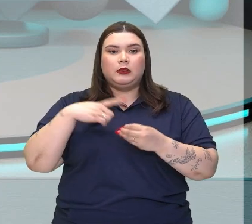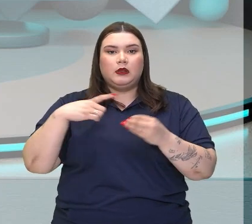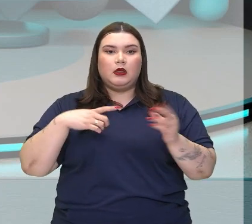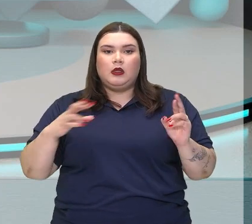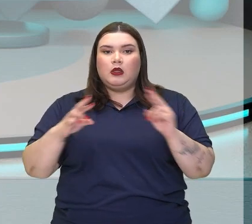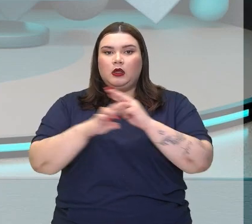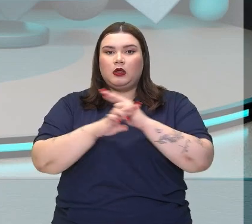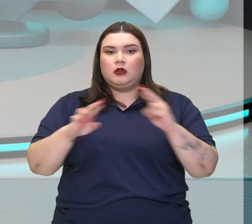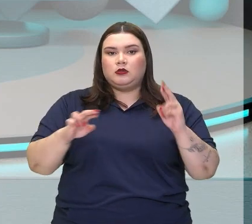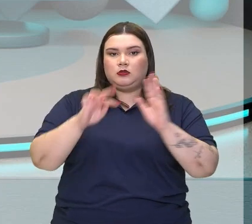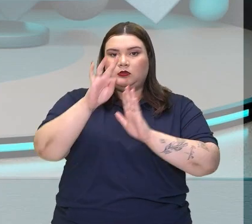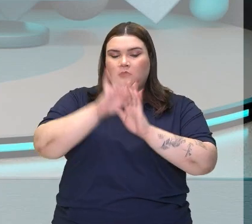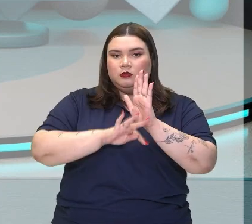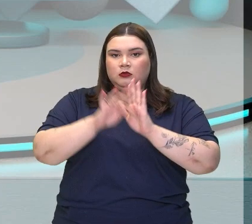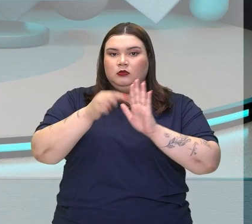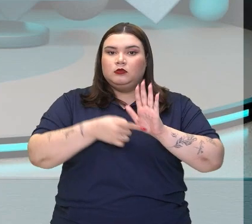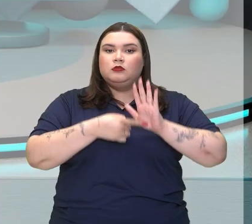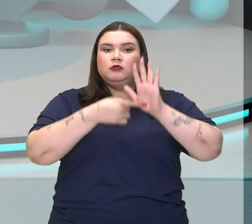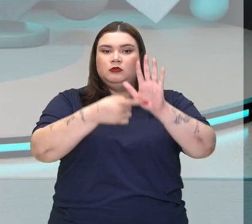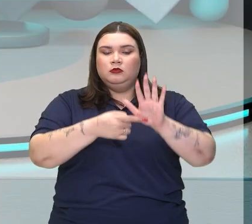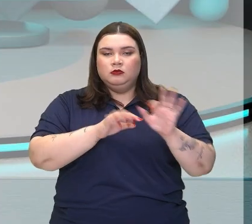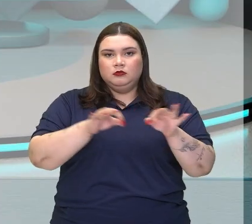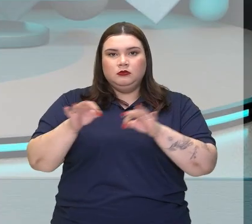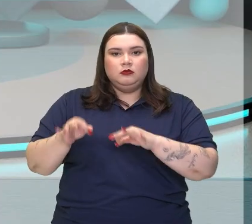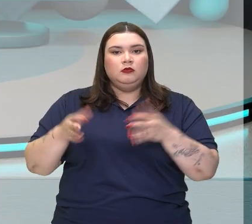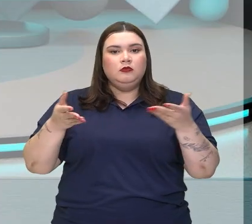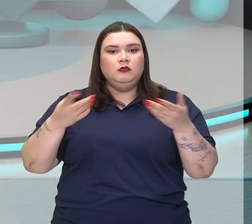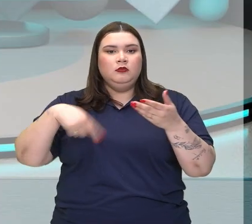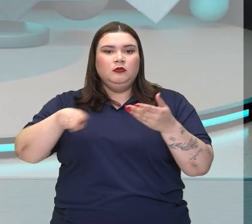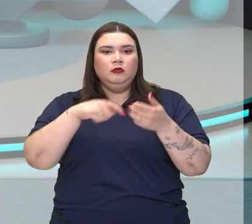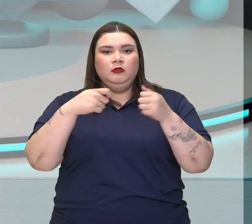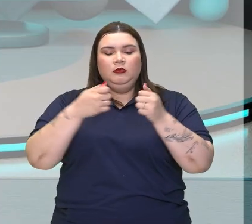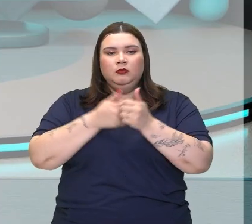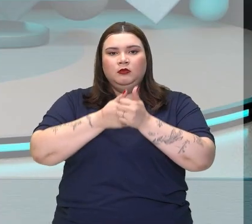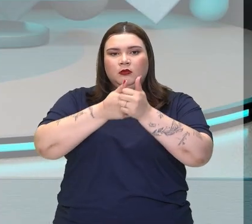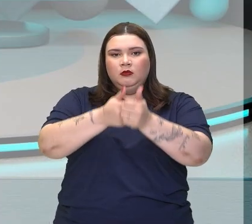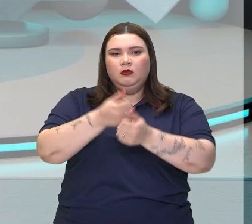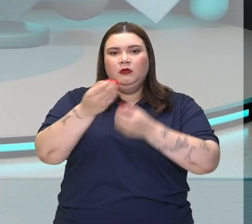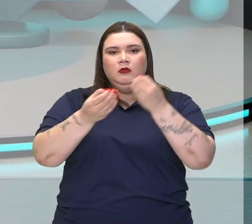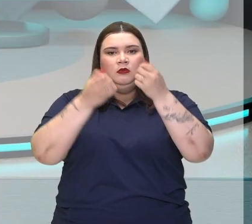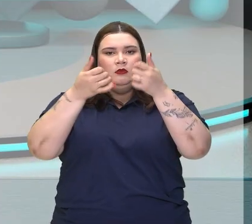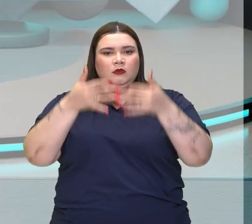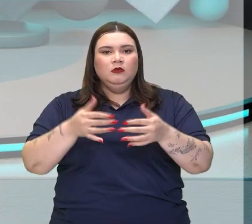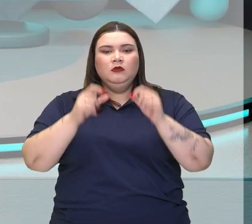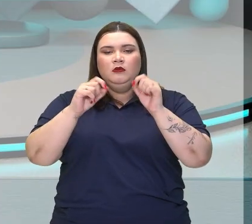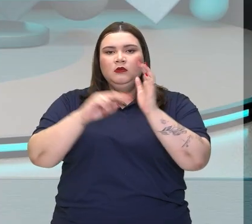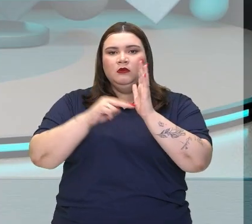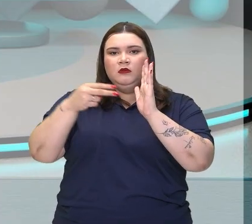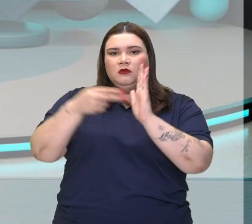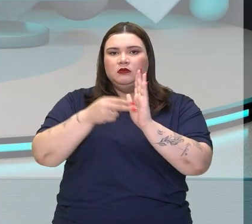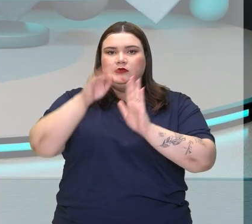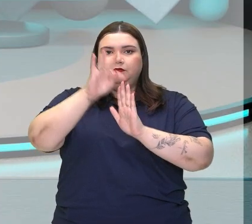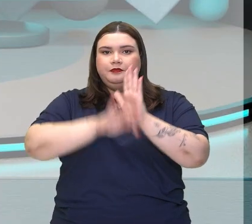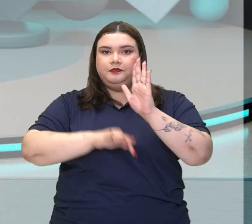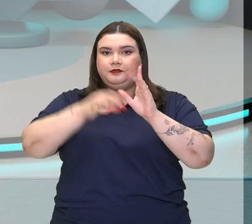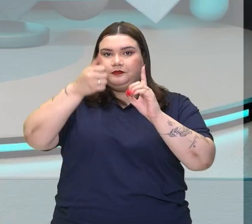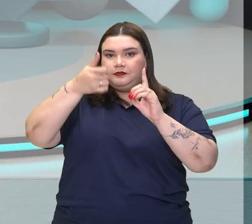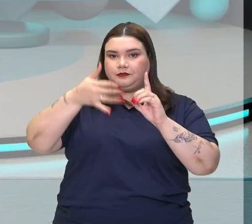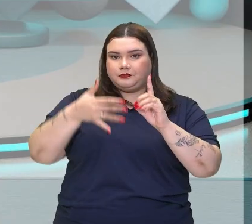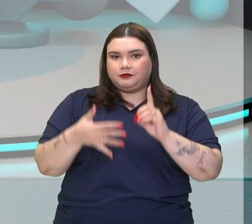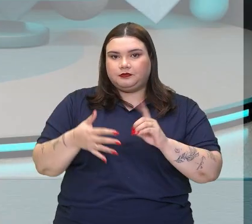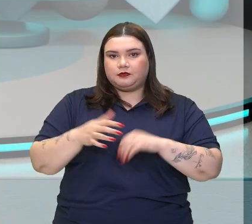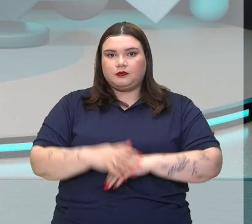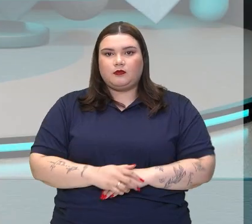com o texto expositivo. E eu quero que vocês acompanhem aqui comigo a ideia do que é o texto descritivo. O